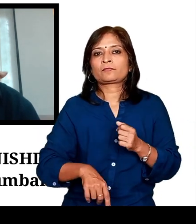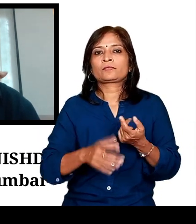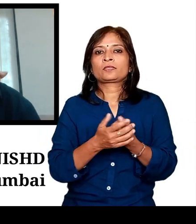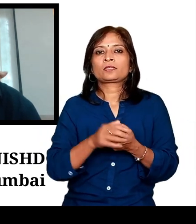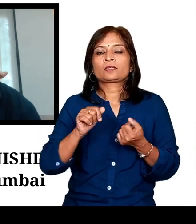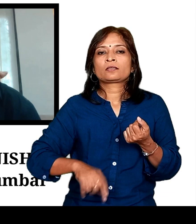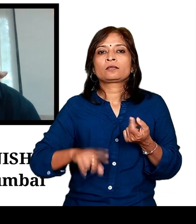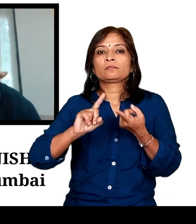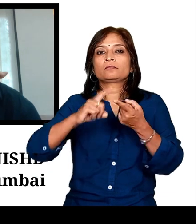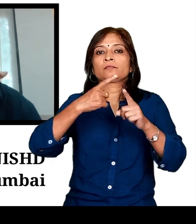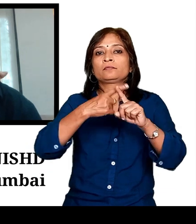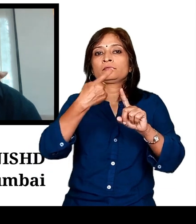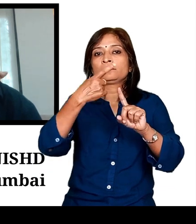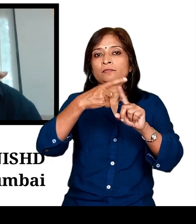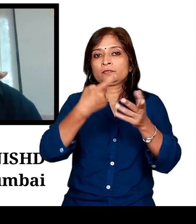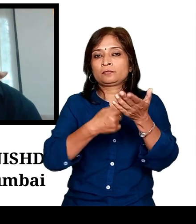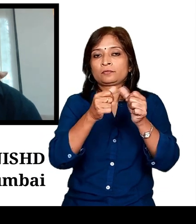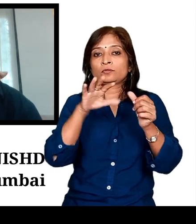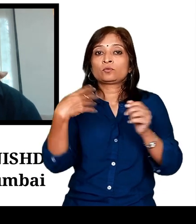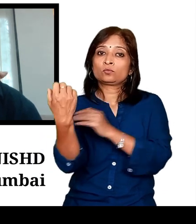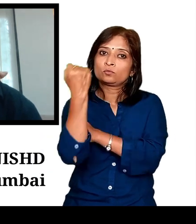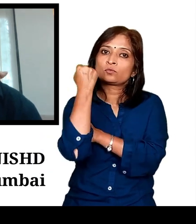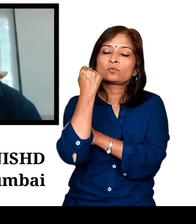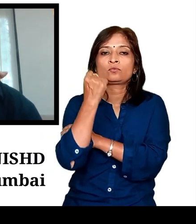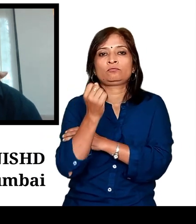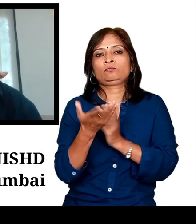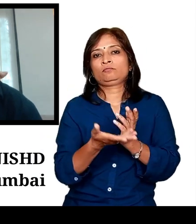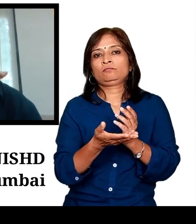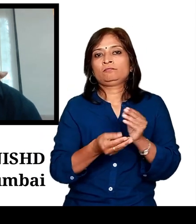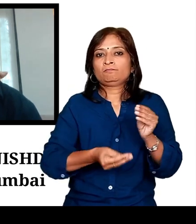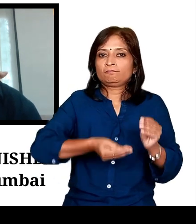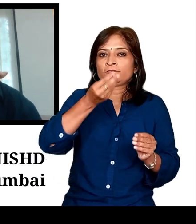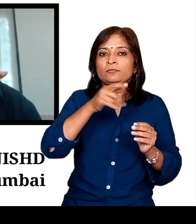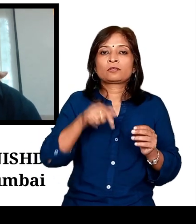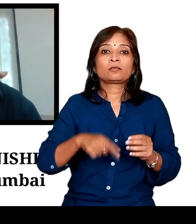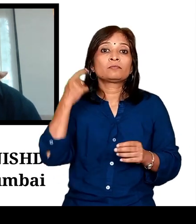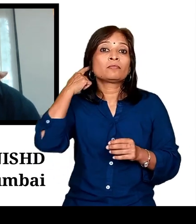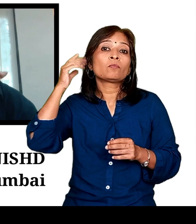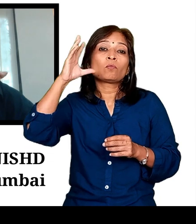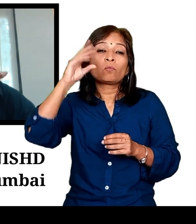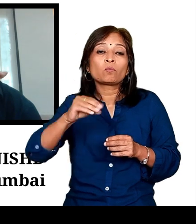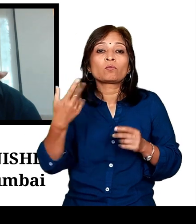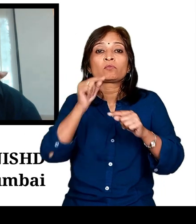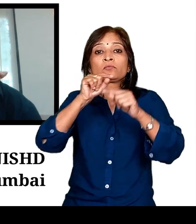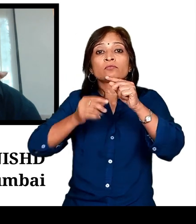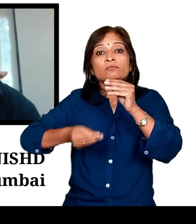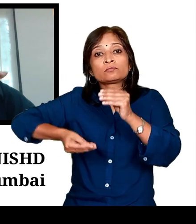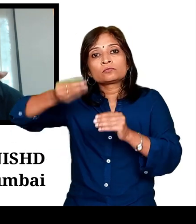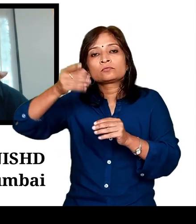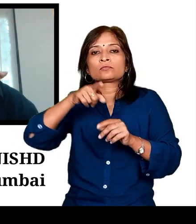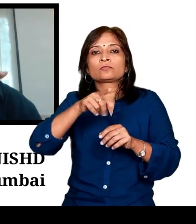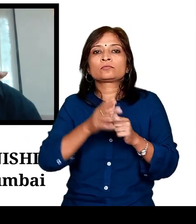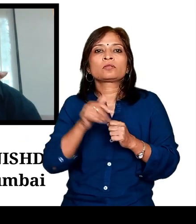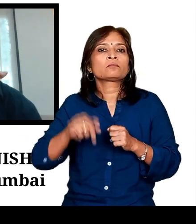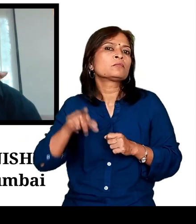स्ट्रांग कैटेगरी. पहले क्या होता था कि अगर माइल्ड हेयरिंग लॉस है या स्ट्रांग हेयरिंग लॉस है, कोई भी प्रकार का हो लेकिन एक ही प्रकार